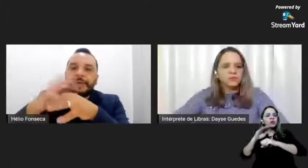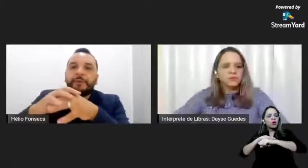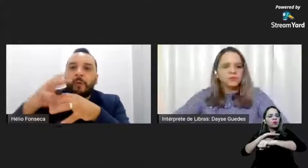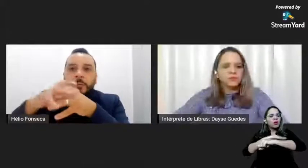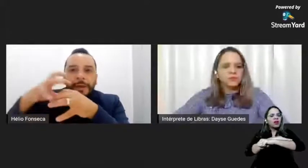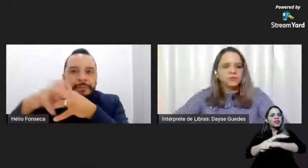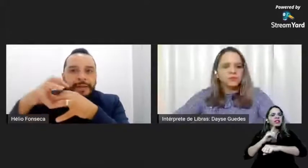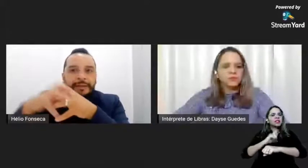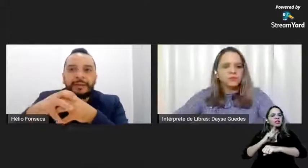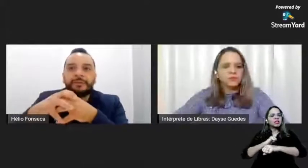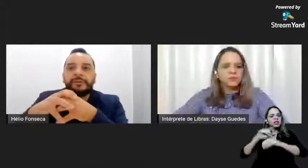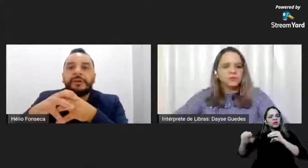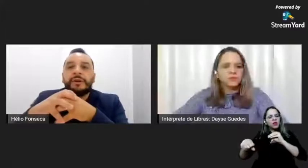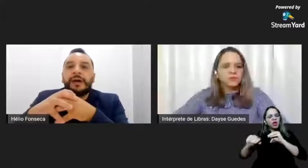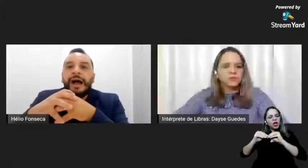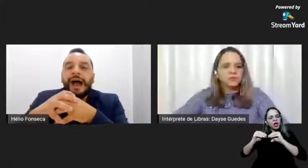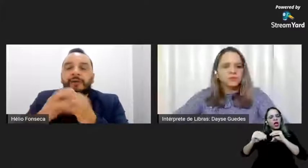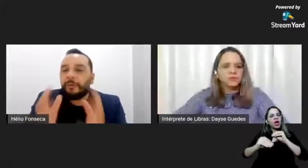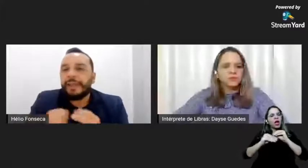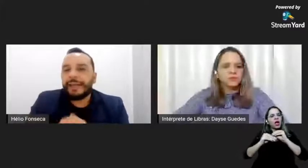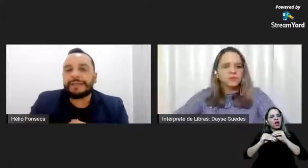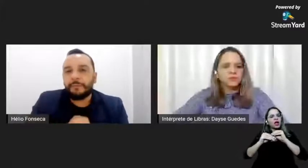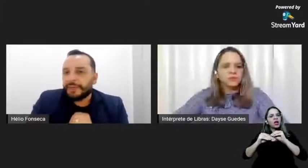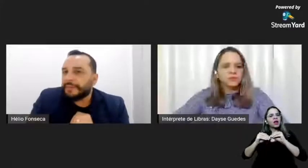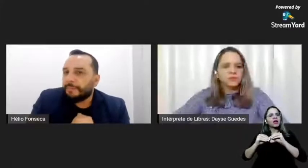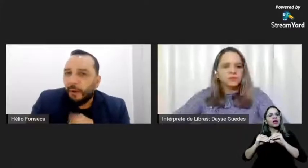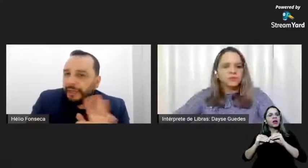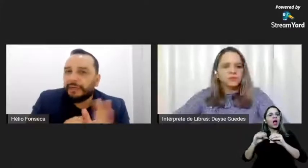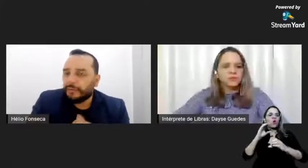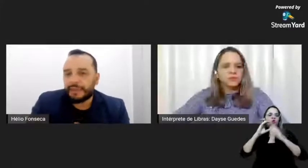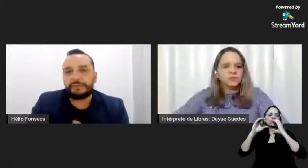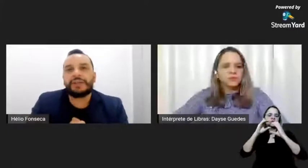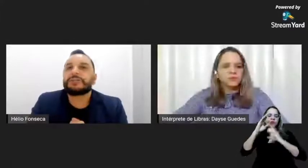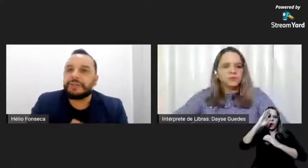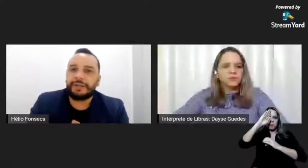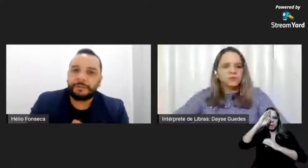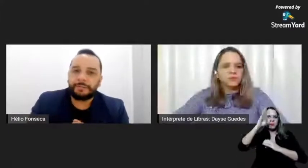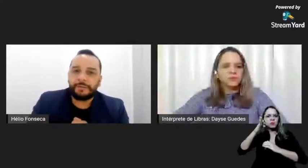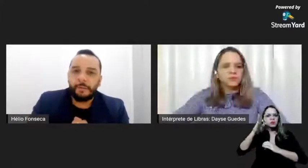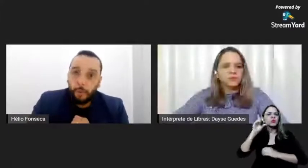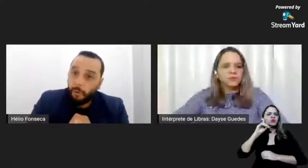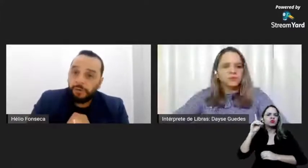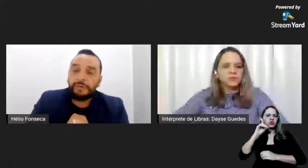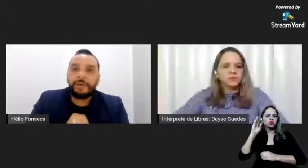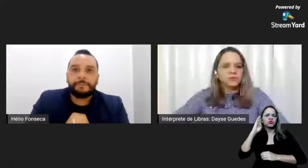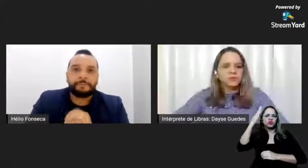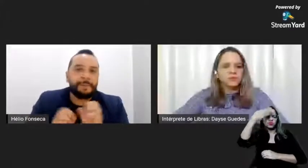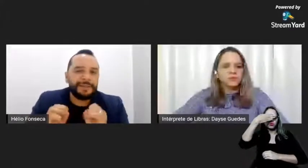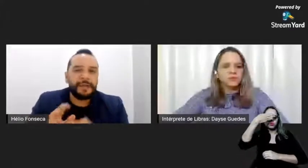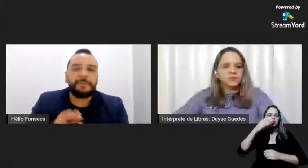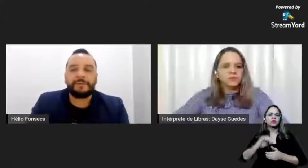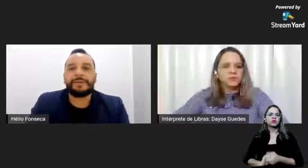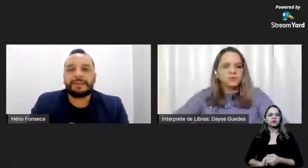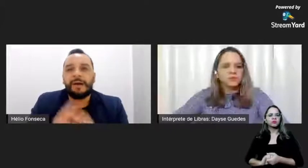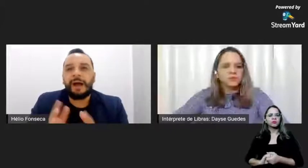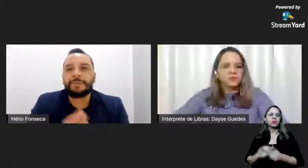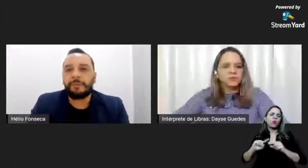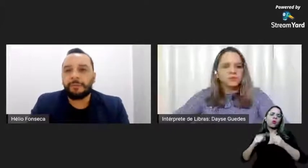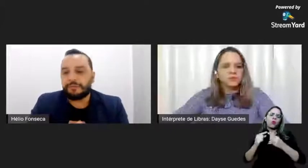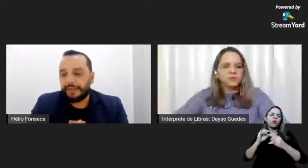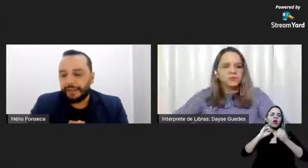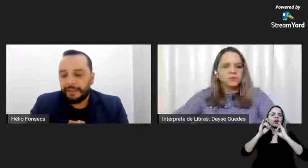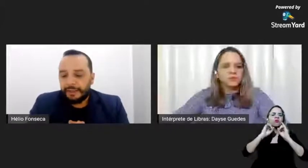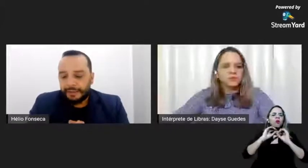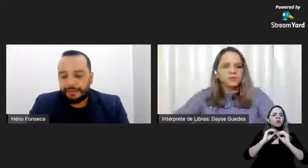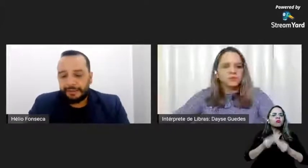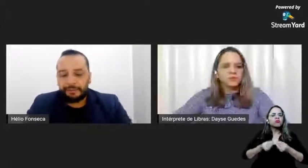vai vir complementando a comunicação principal que ele usa no dia a dia. Ou para passar uma informação rápida,